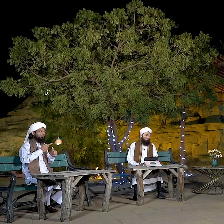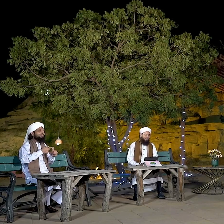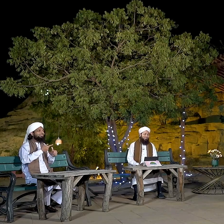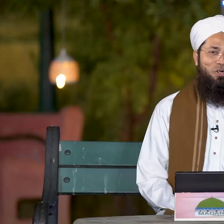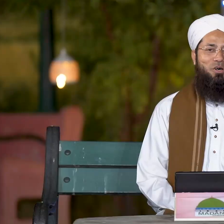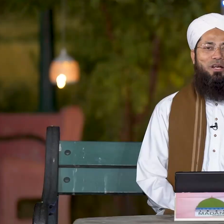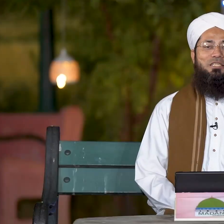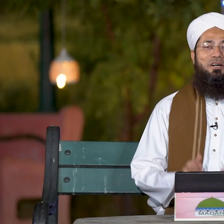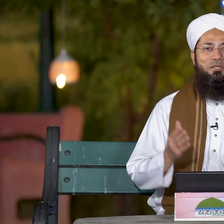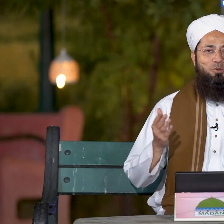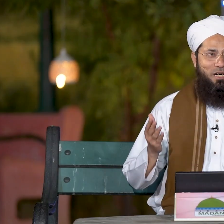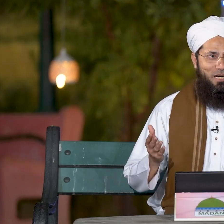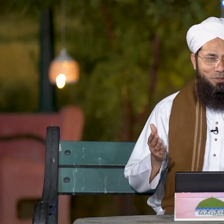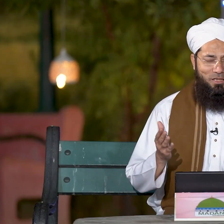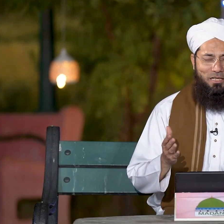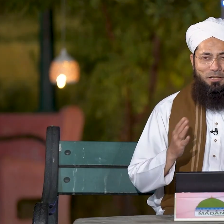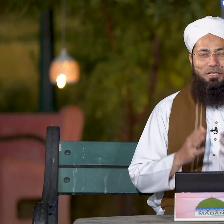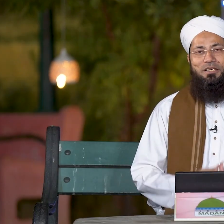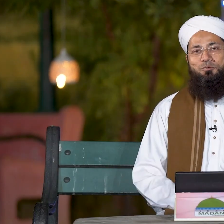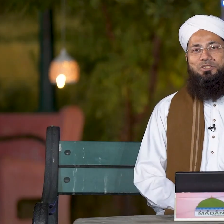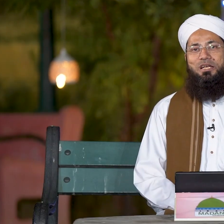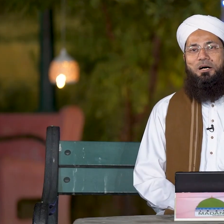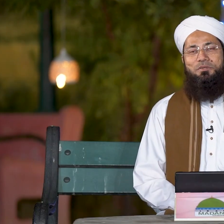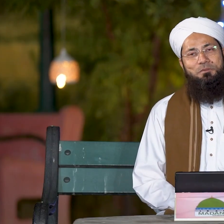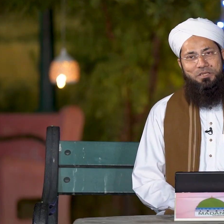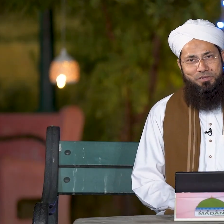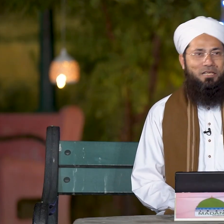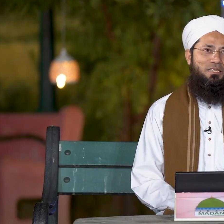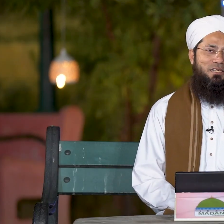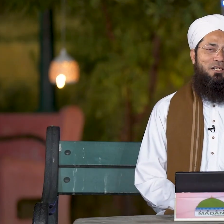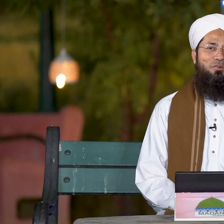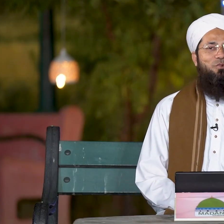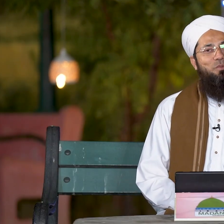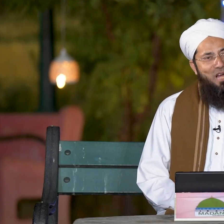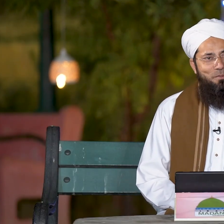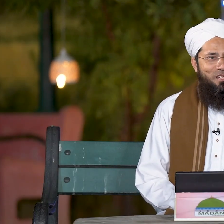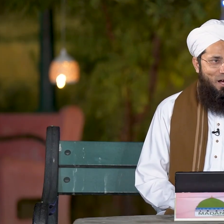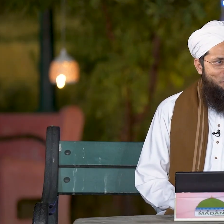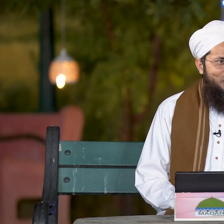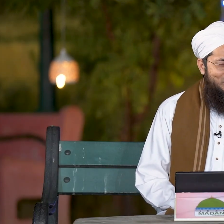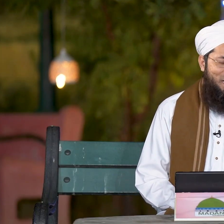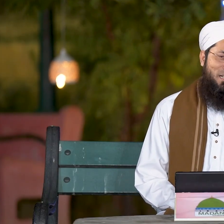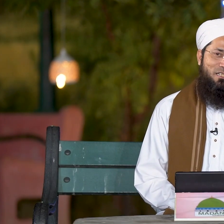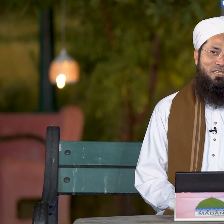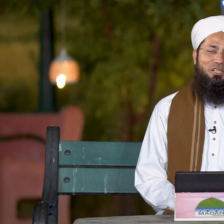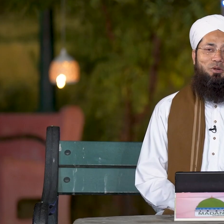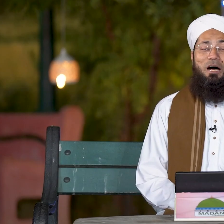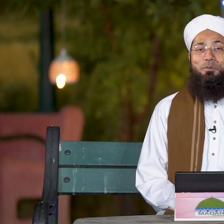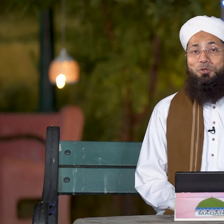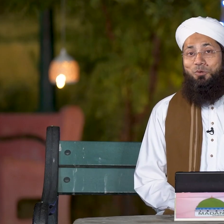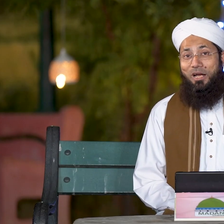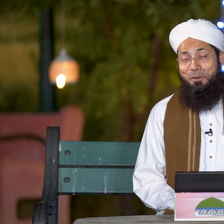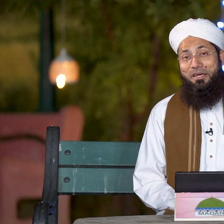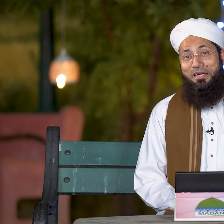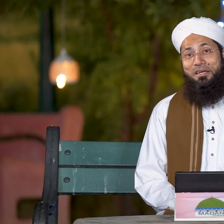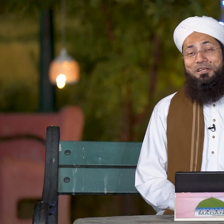لیا کرتے تھے، اور ازواج مطہرات جو آقا کریم علیہ الصلوۃ والسلام کی بیویاں تھیں وہ بھی آپ کے کام کر دیا کرتی تھیں، اور آپ